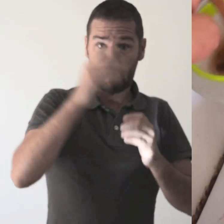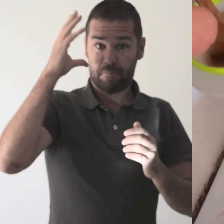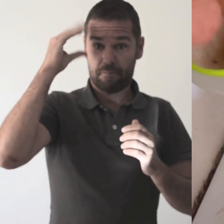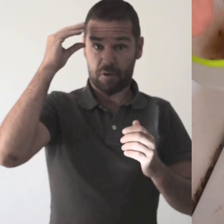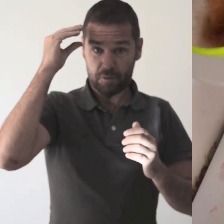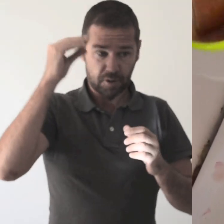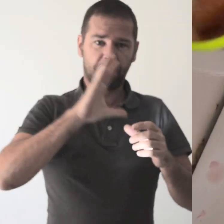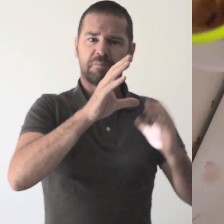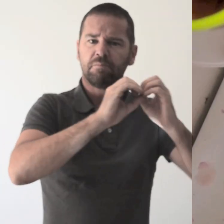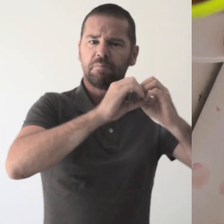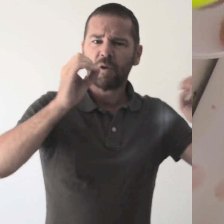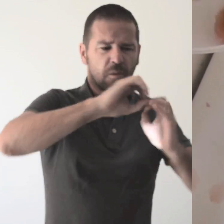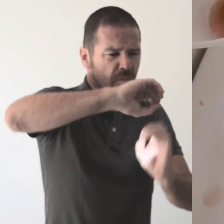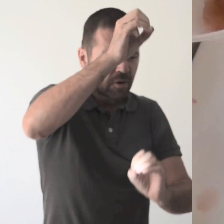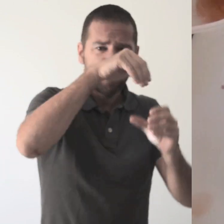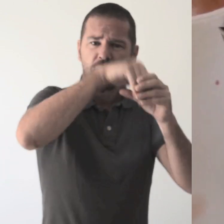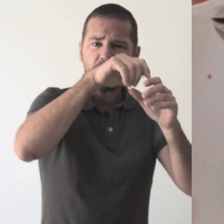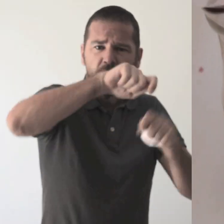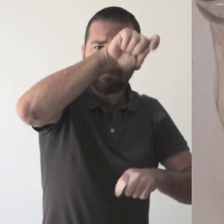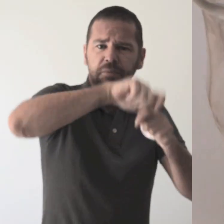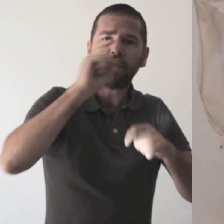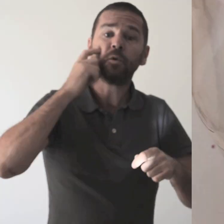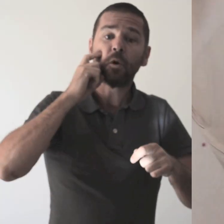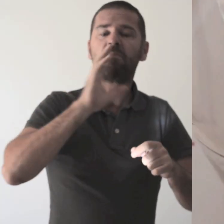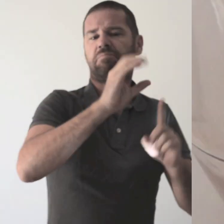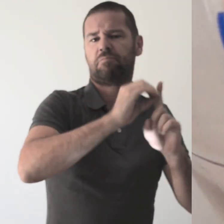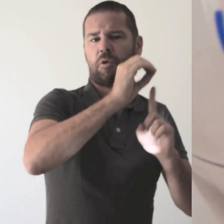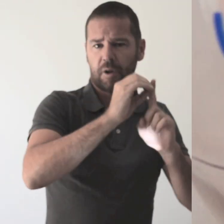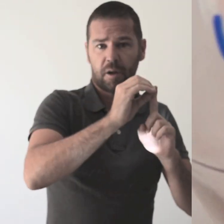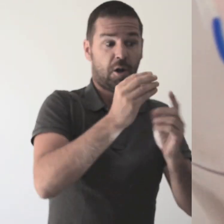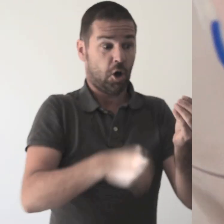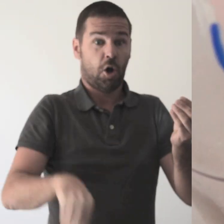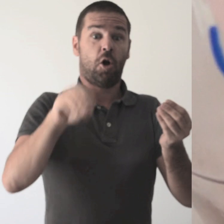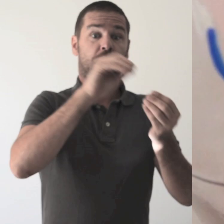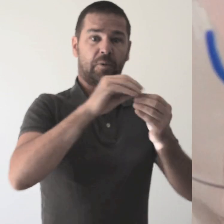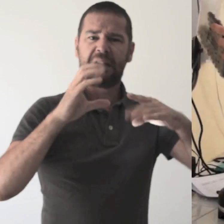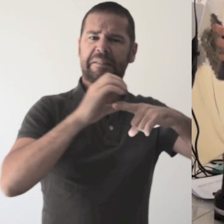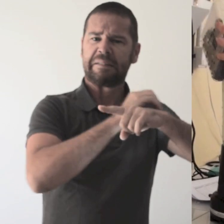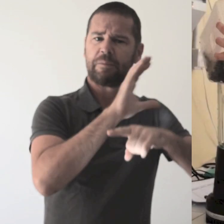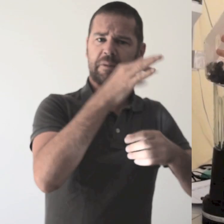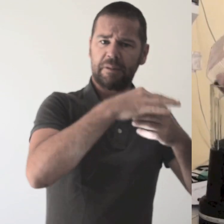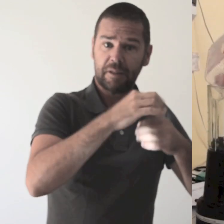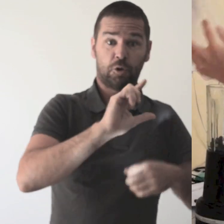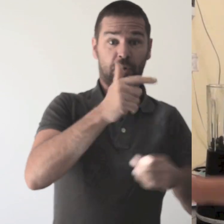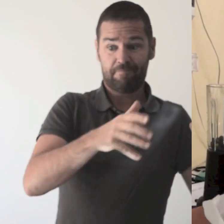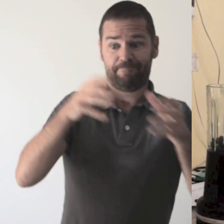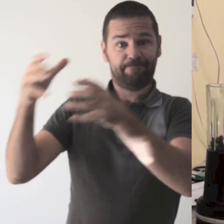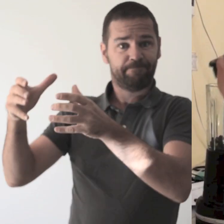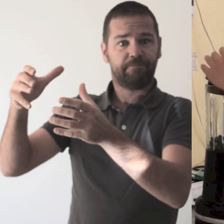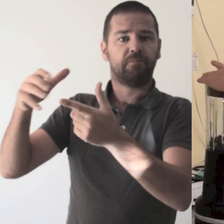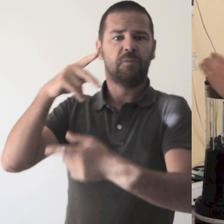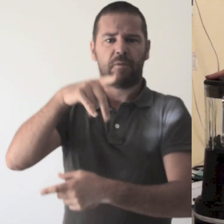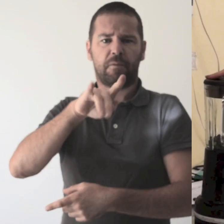technologique. Donc on va mesurer donc le sucre, donc le degré, et l'acidité du raisin. L'autre partie, la maturité phénolique, on va